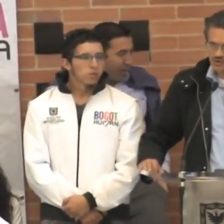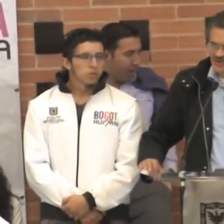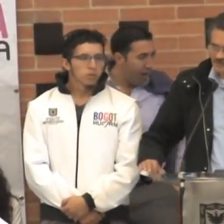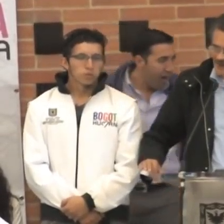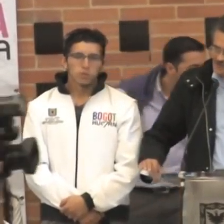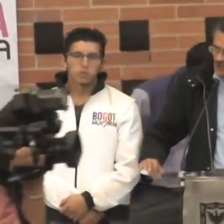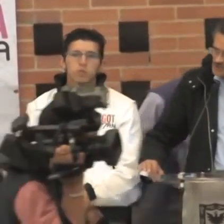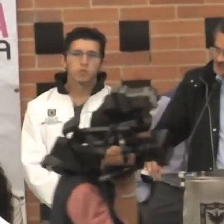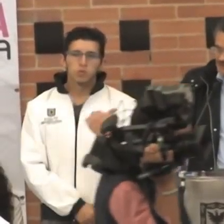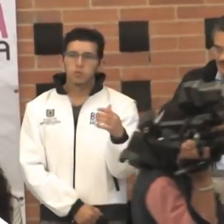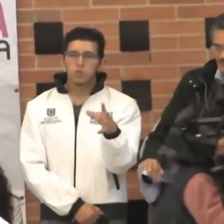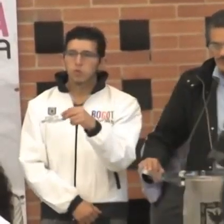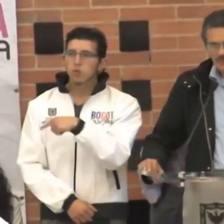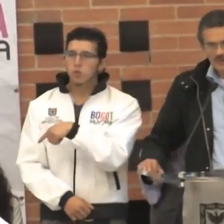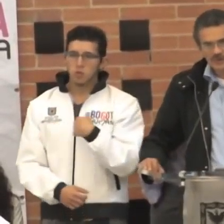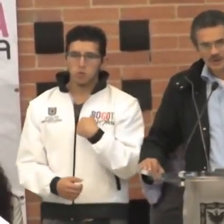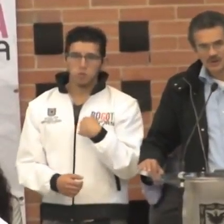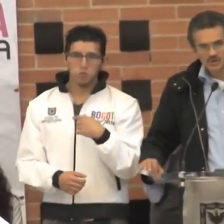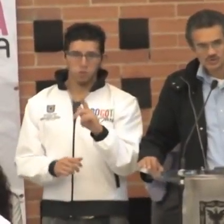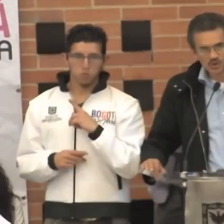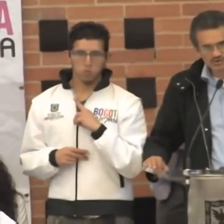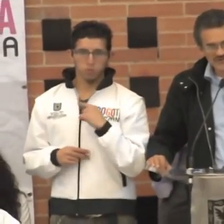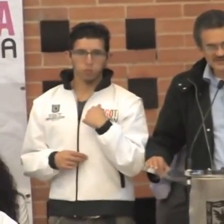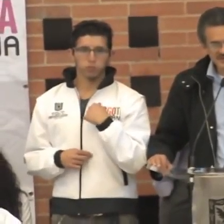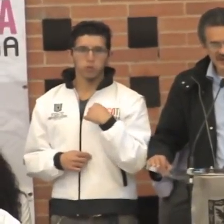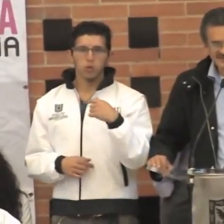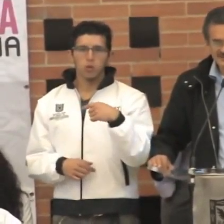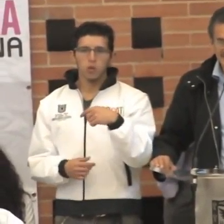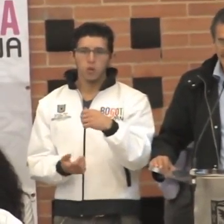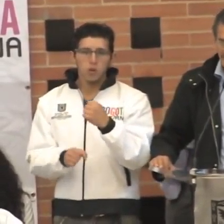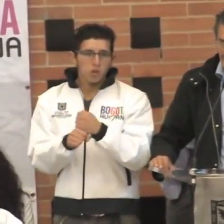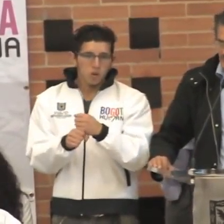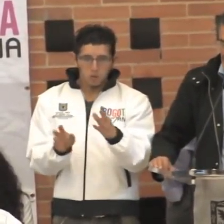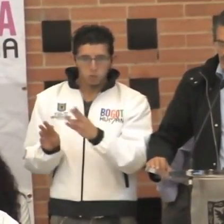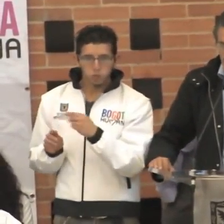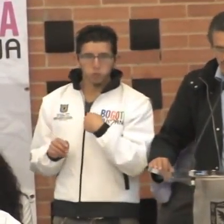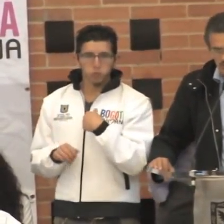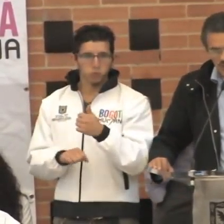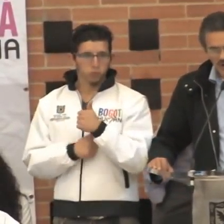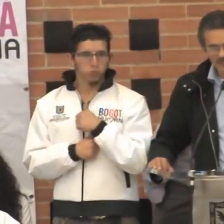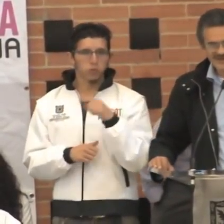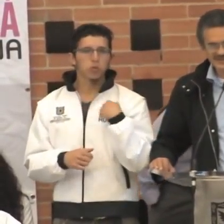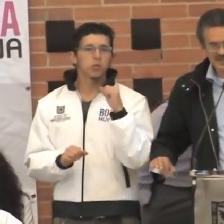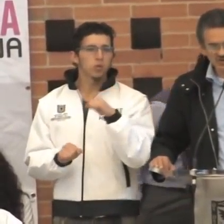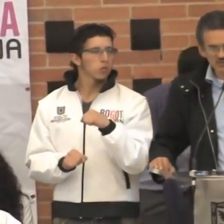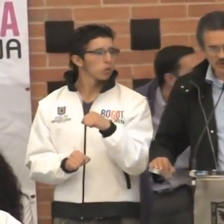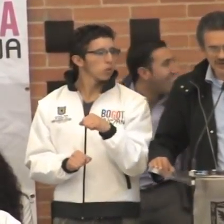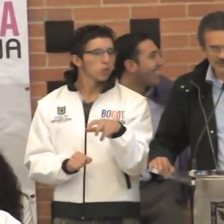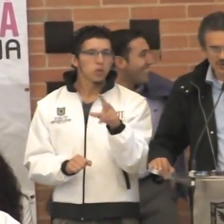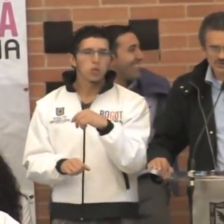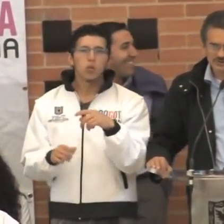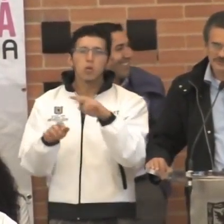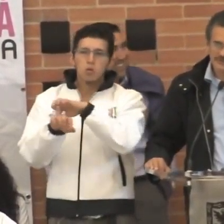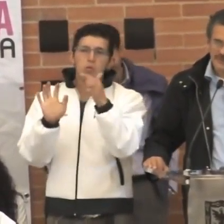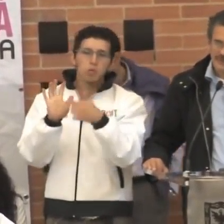de que sus despachos, sus oficinas, sus programas y sus proyectos